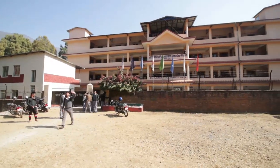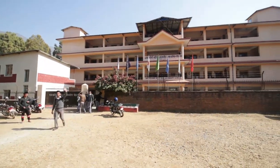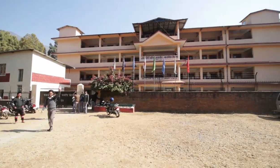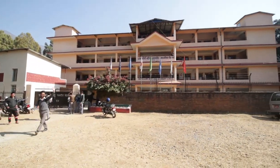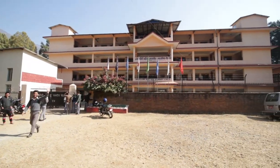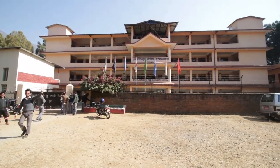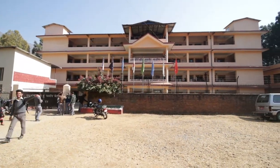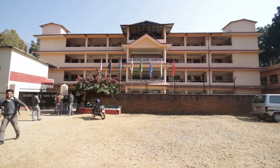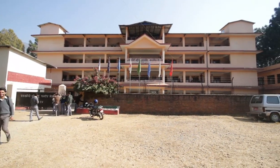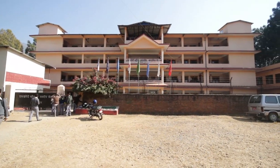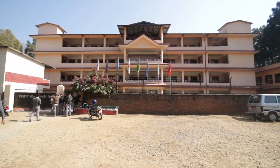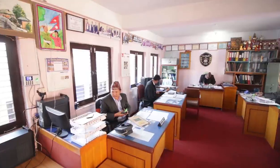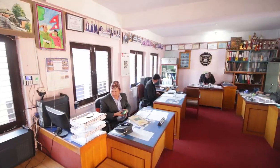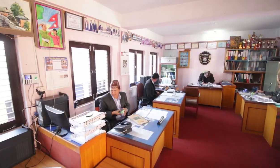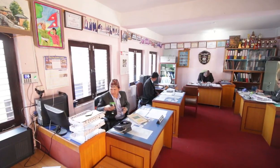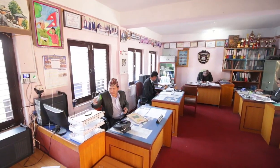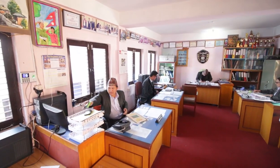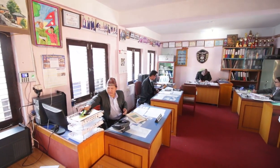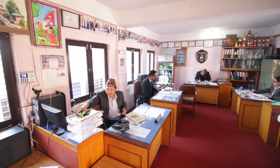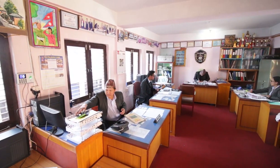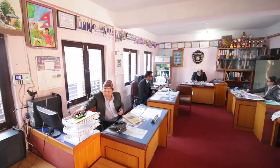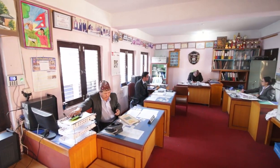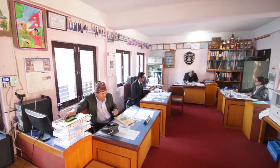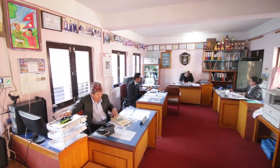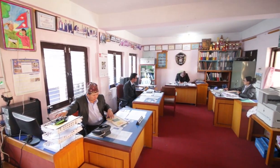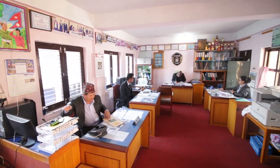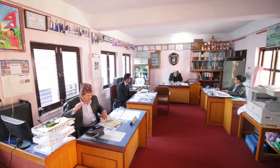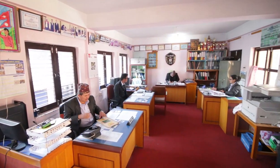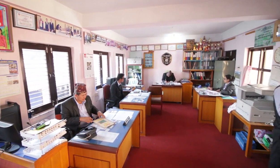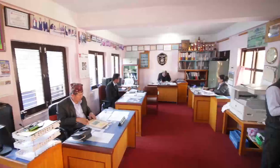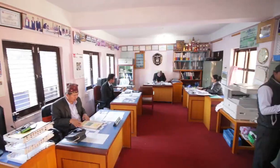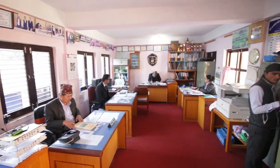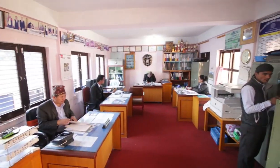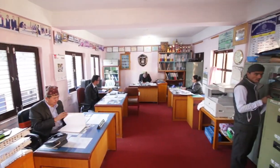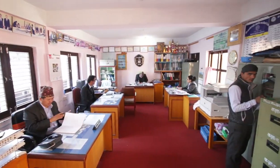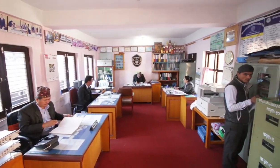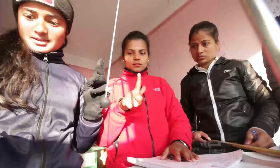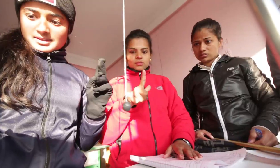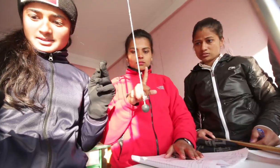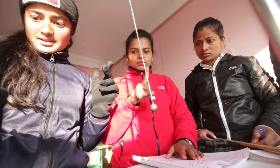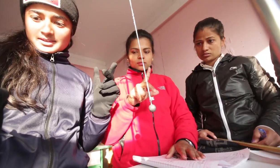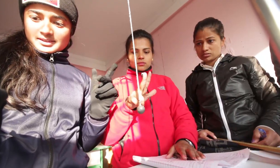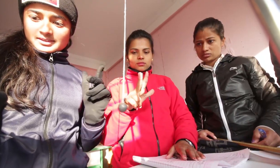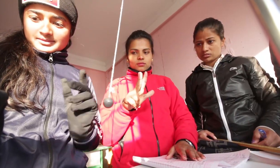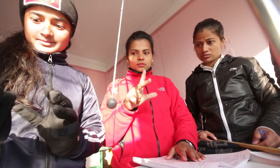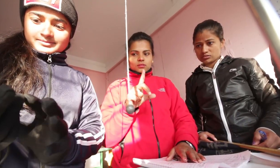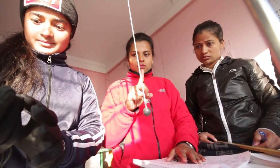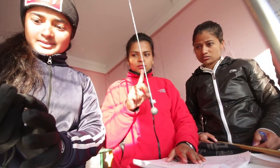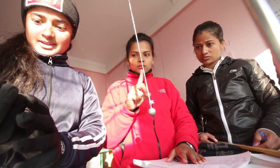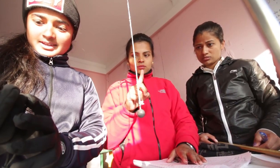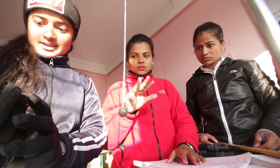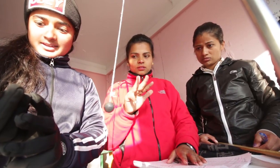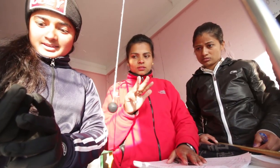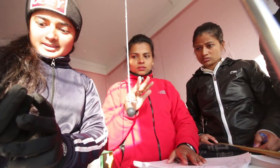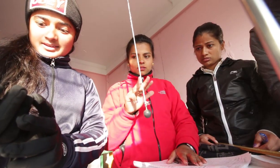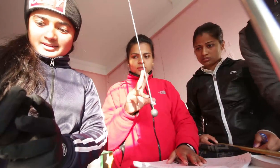विद्यालयका सहायक प्रधानाध्यापक रेशम बहादुर श्रीस बहिरा विद्यार्थीहरूको प्र्याक्टिकल विषयमा उज्जवल भविष्य रहेको